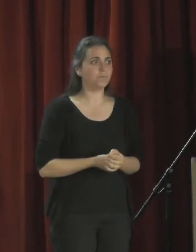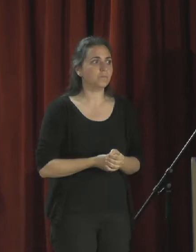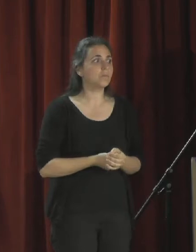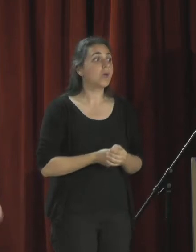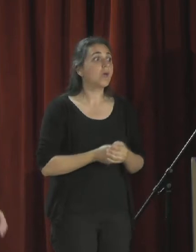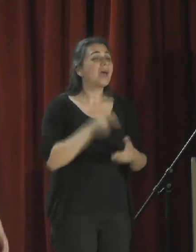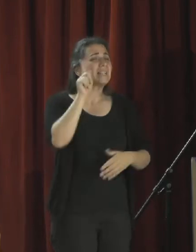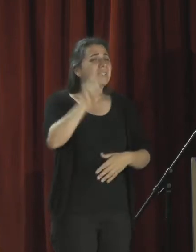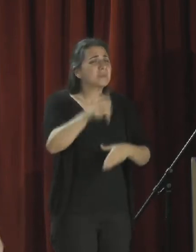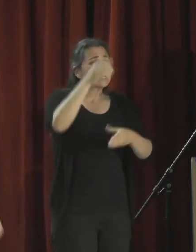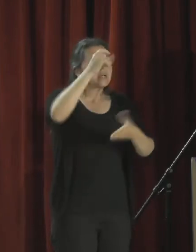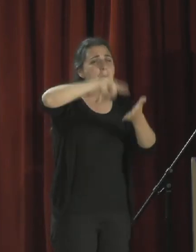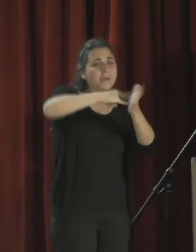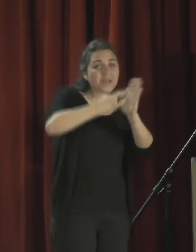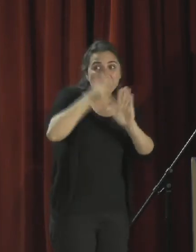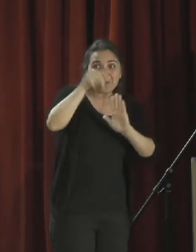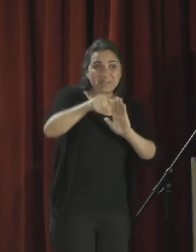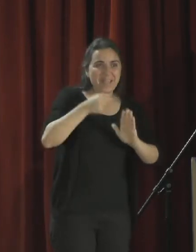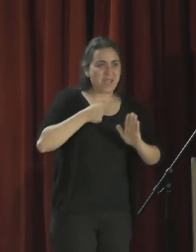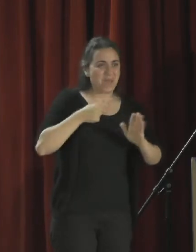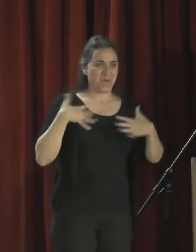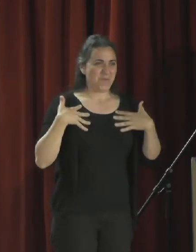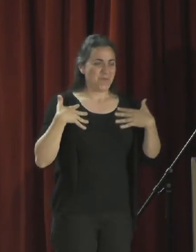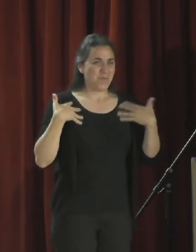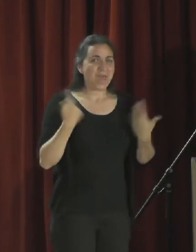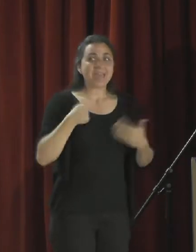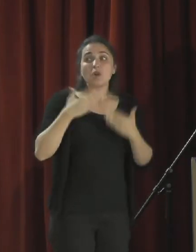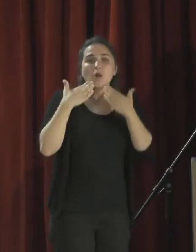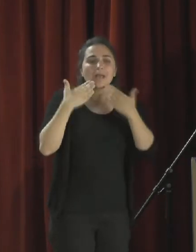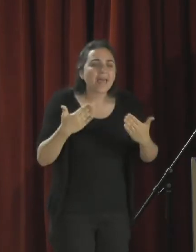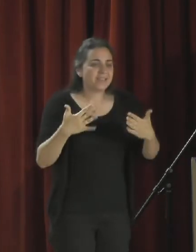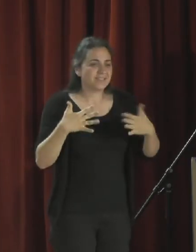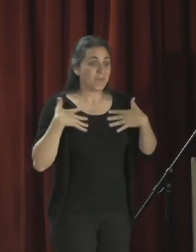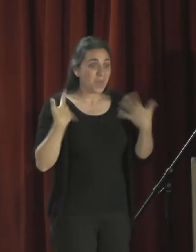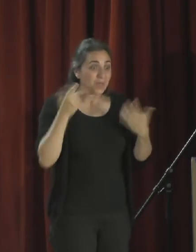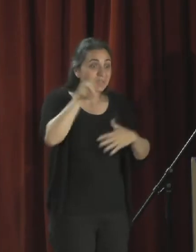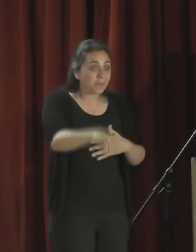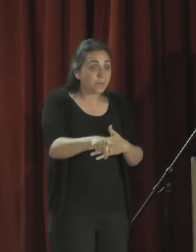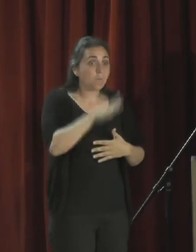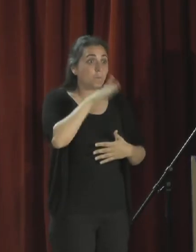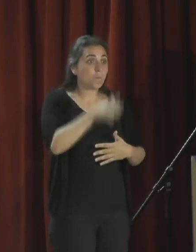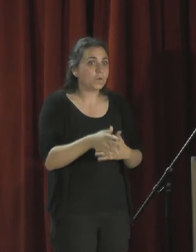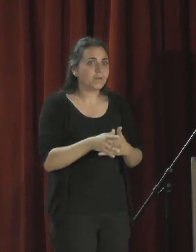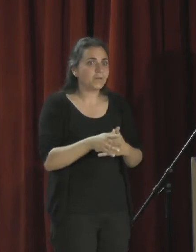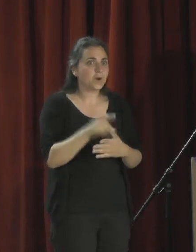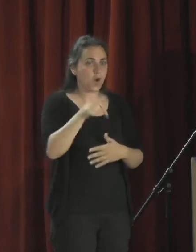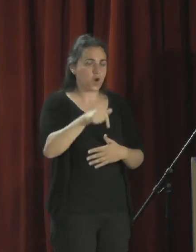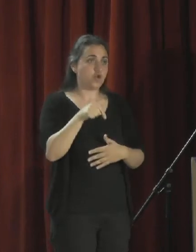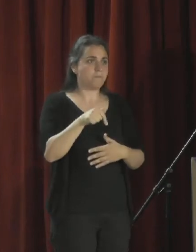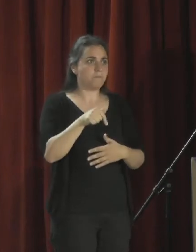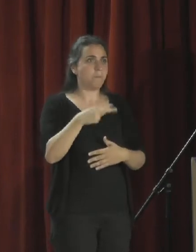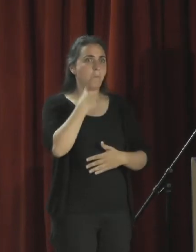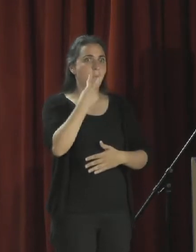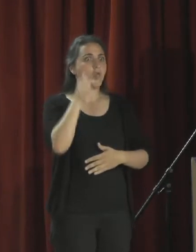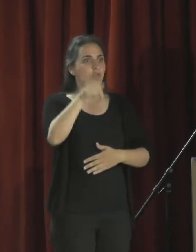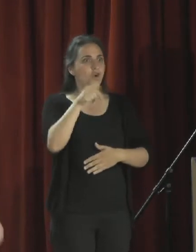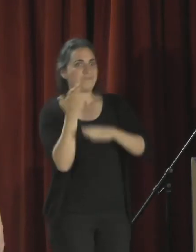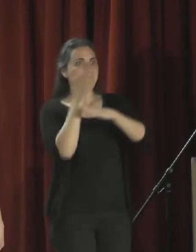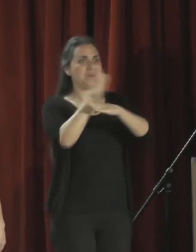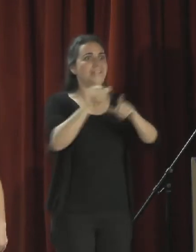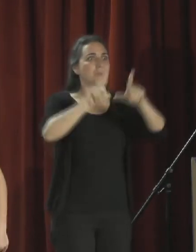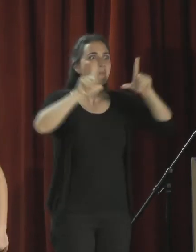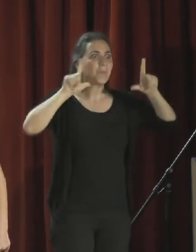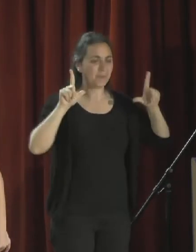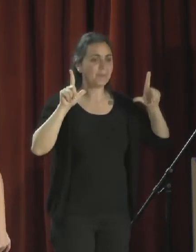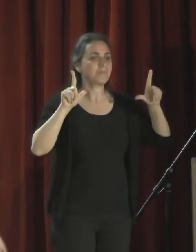Dentro deste proxecto pois, de ilusión estou moi agradecida e emocionada, porque hoxe son a voz visível, unha voz